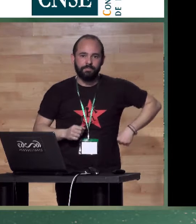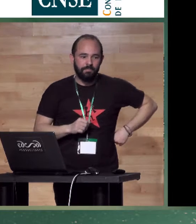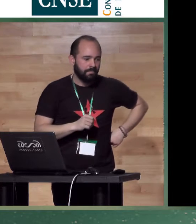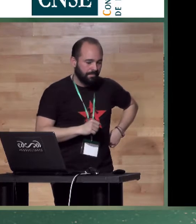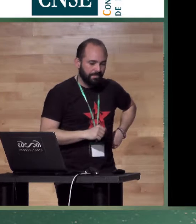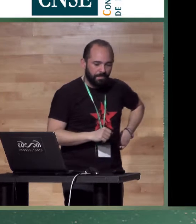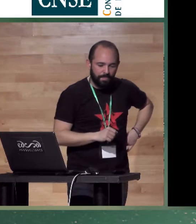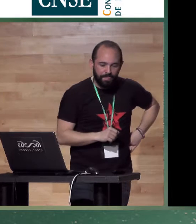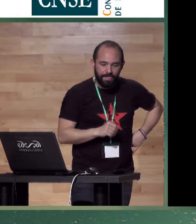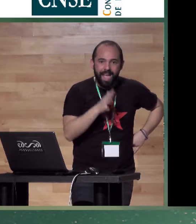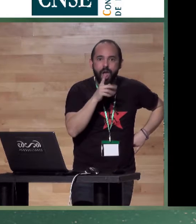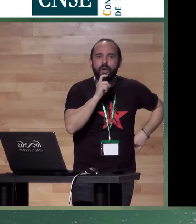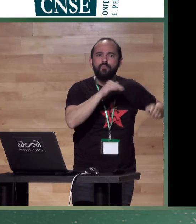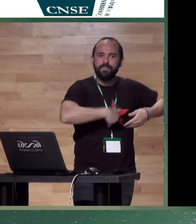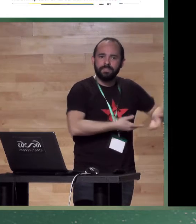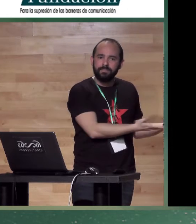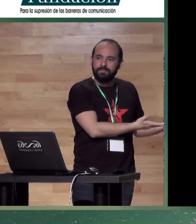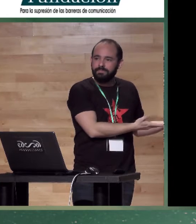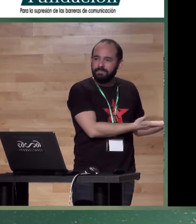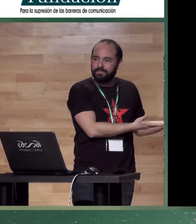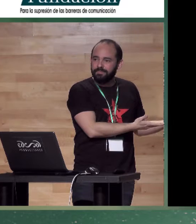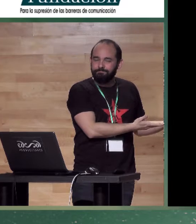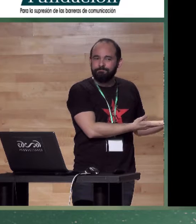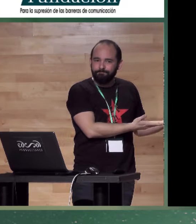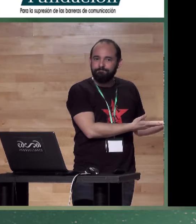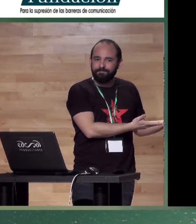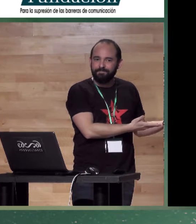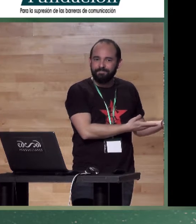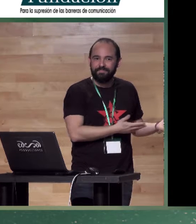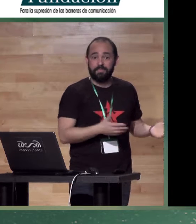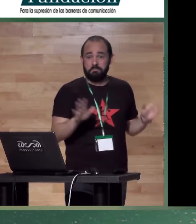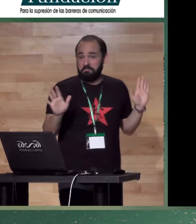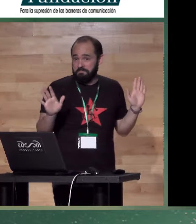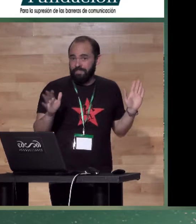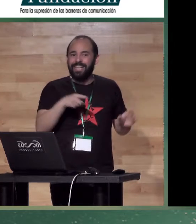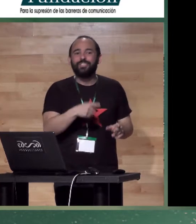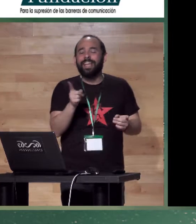Bueno, las llaves de casa, perdón. ¿Y ahora cómo vuelve?